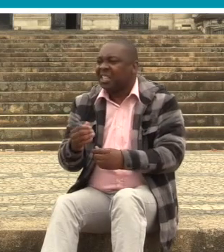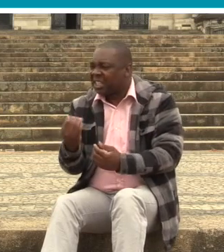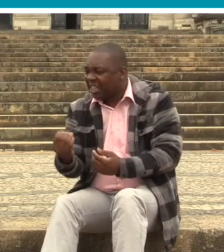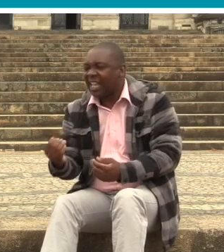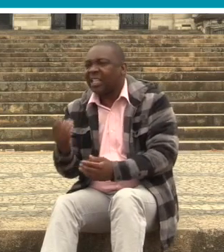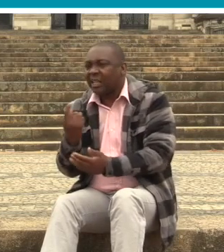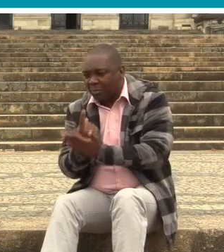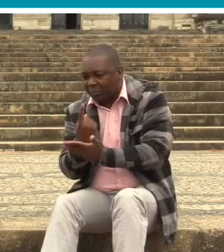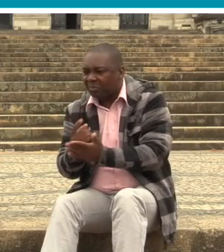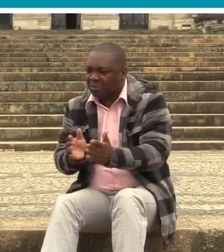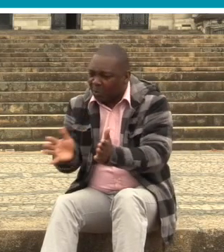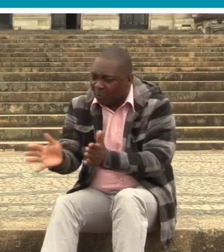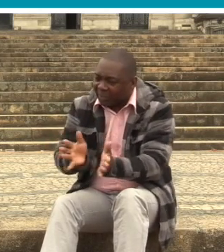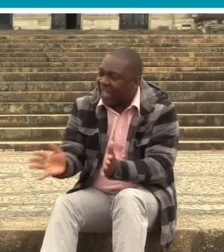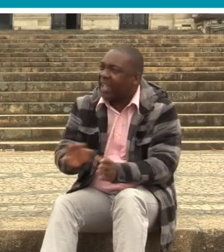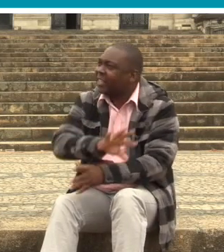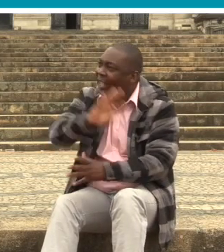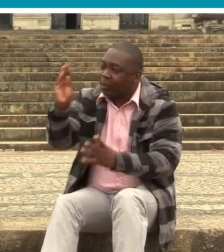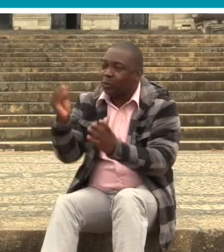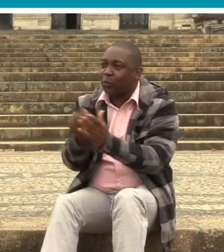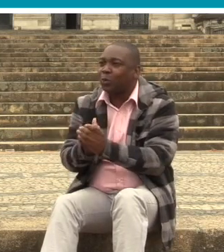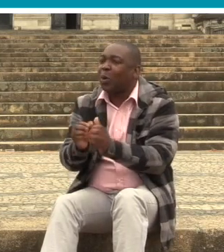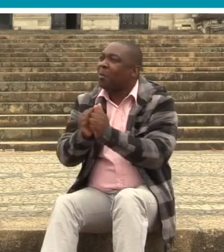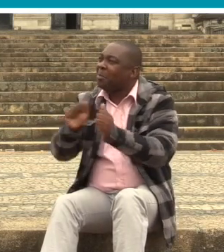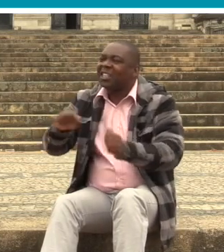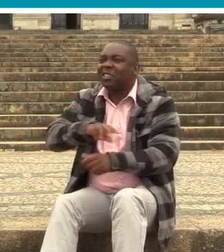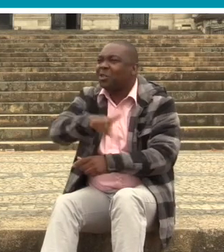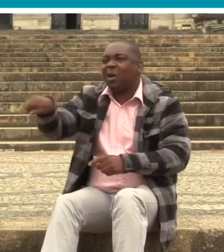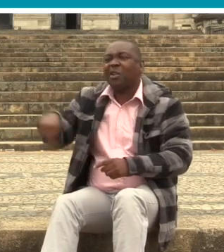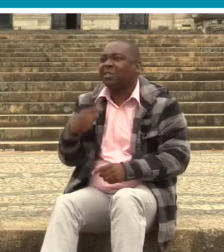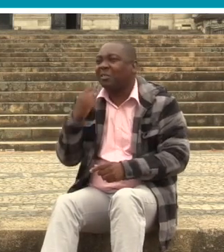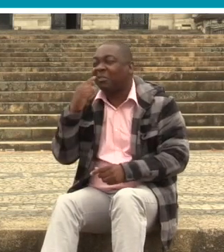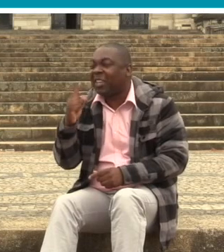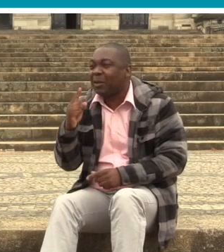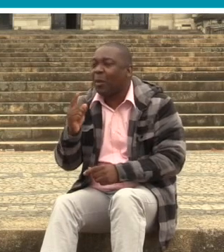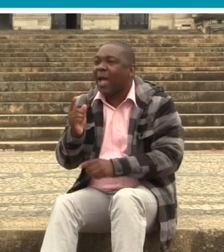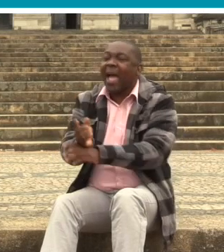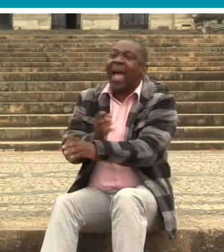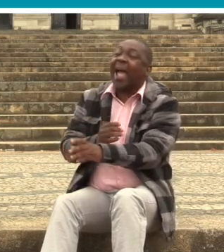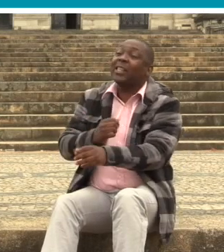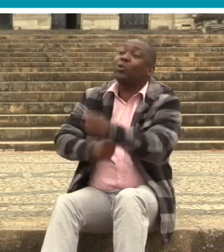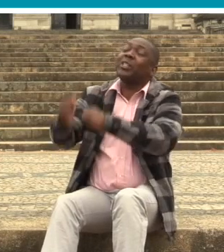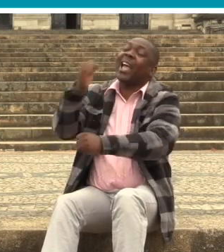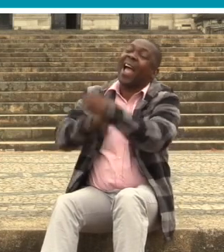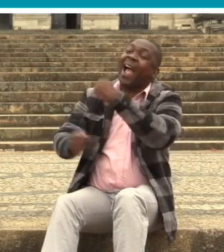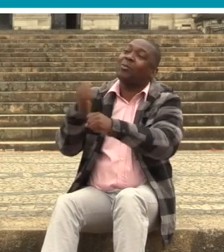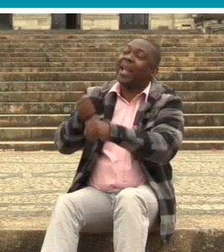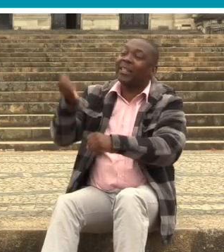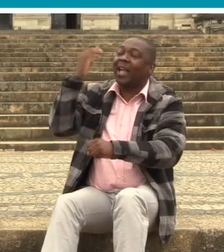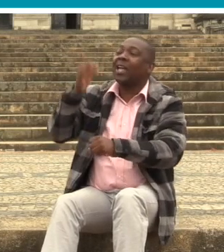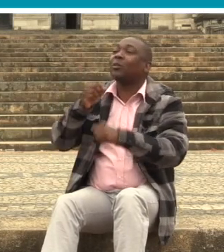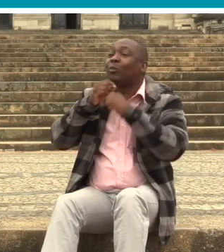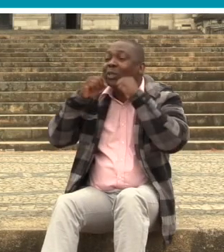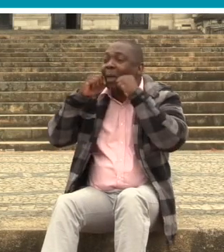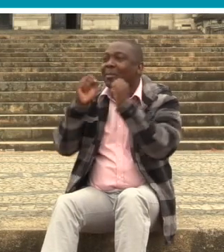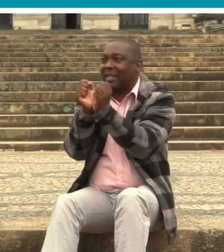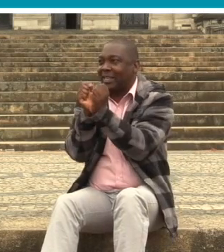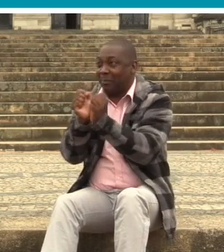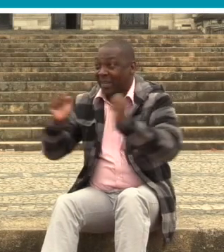educação, no emprego, devem ter mesmo cuidado. Mas nós temos visto